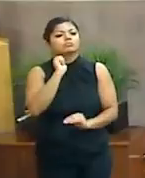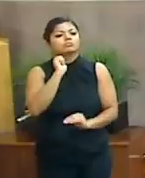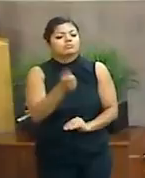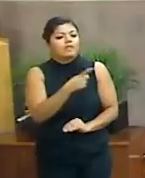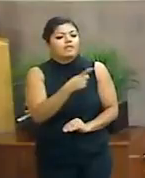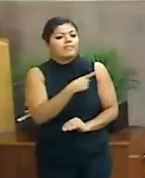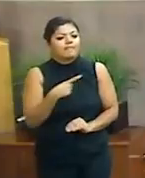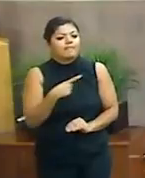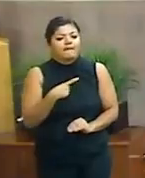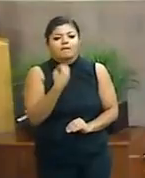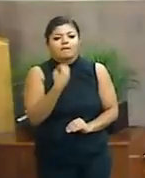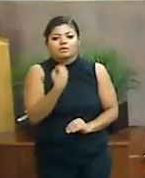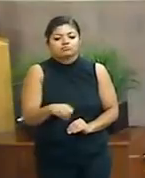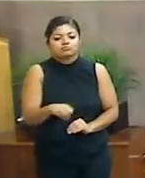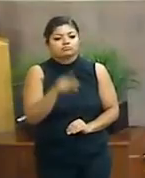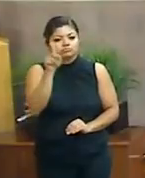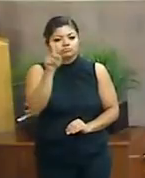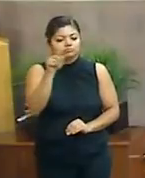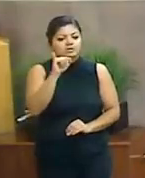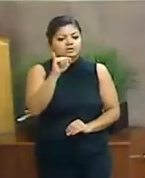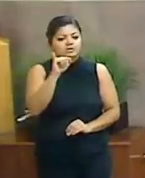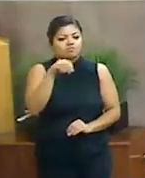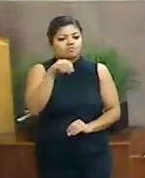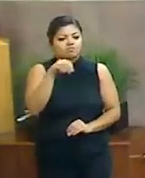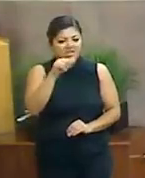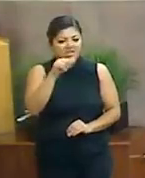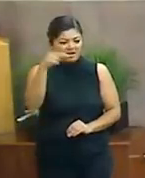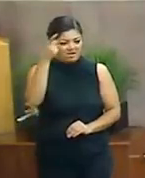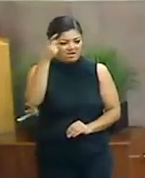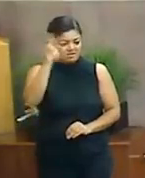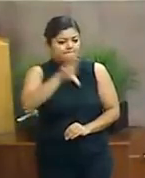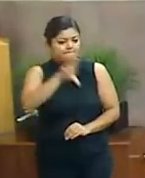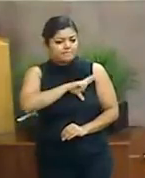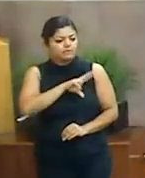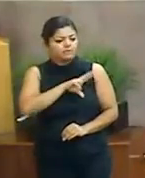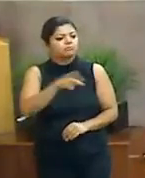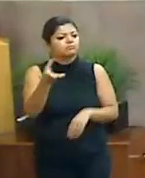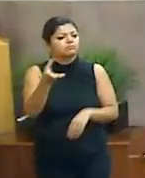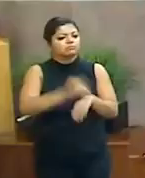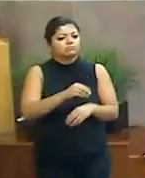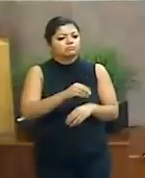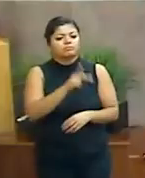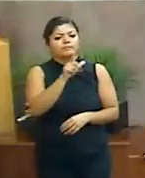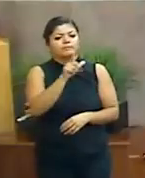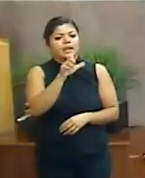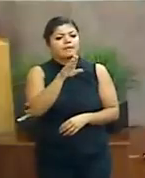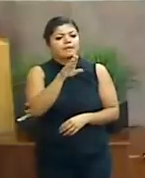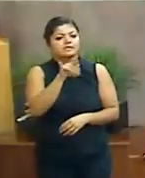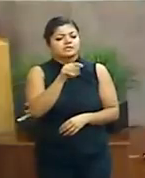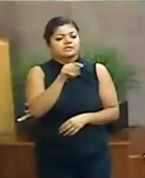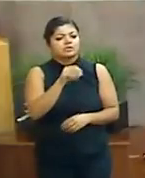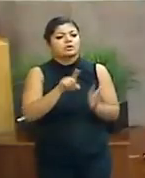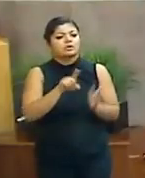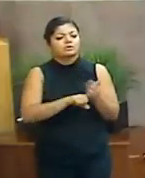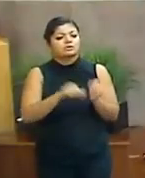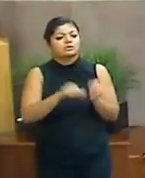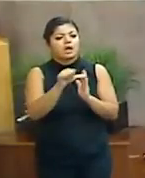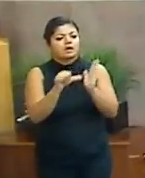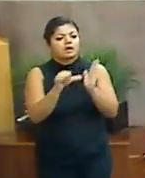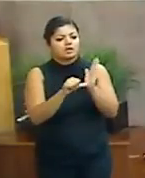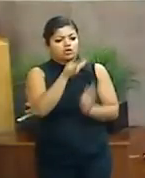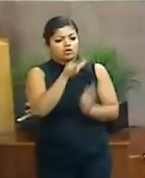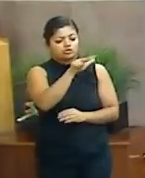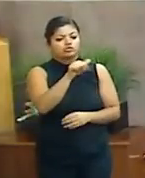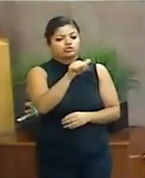tenedor inmobiliaria la cual se establece con la materia prohibida para según se prevé 18 fracción cuartas